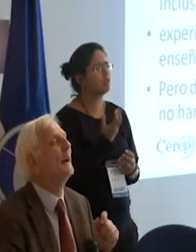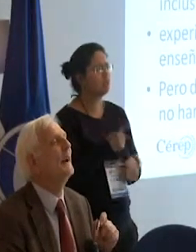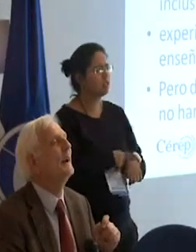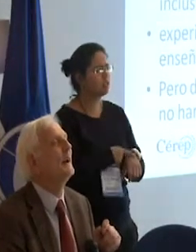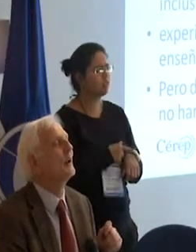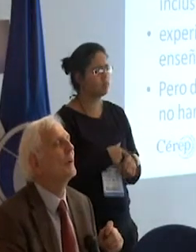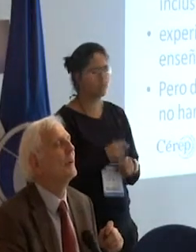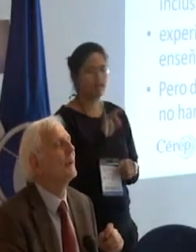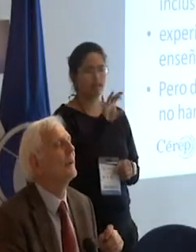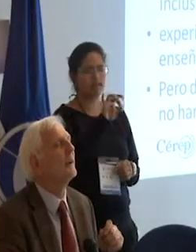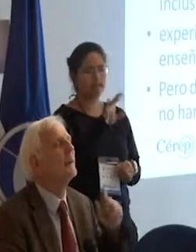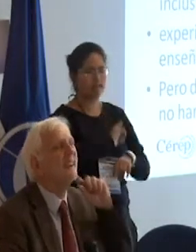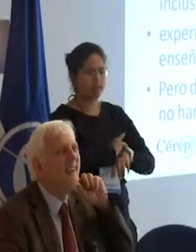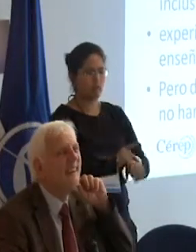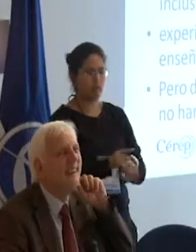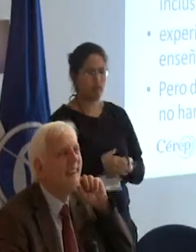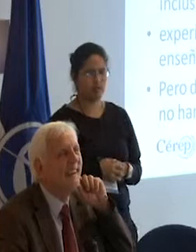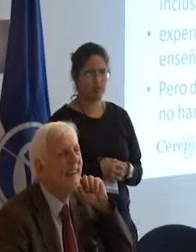¿Cuánto tiempo tengo?